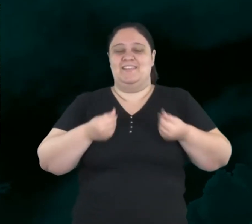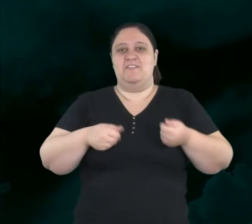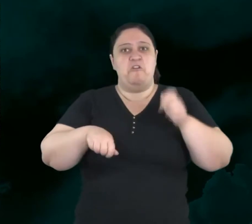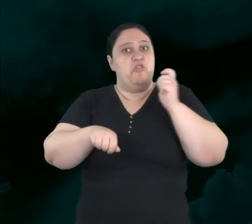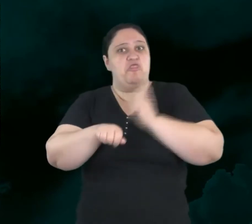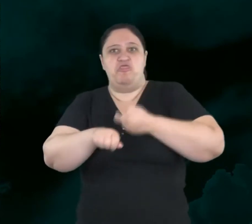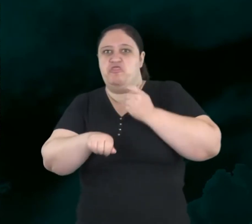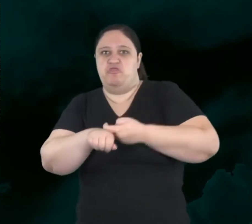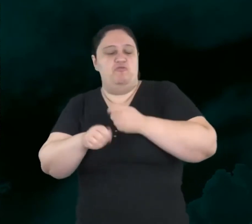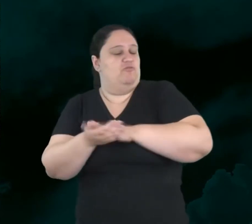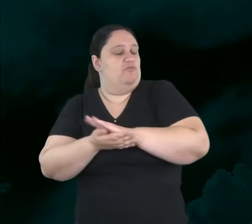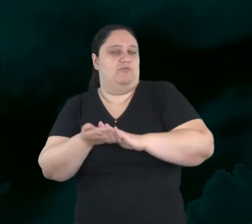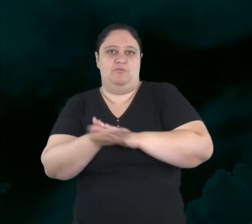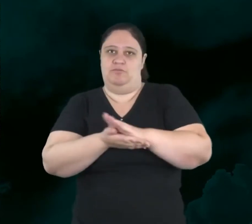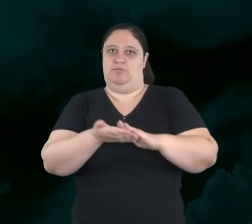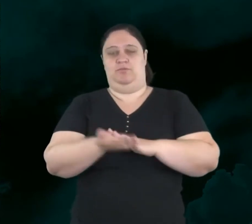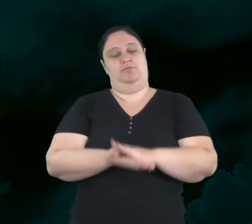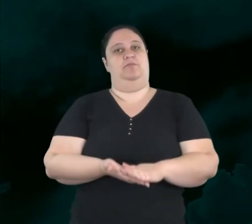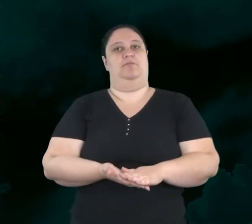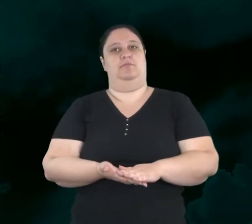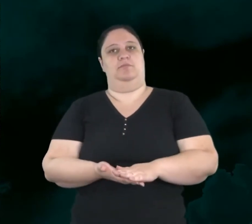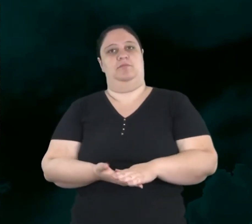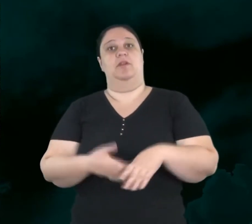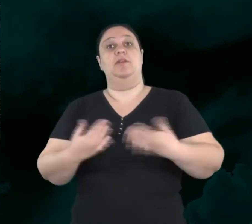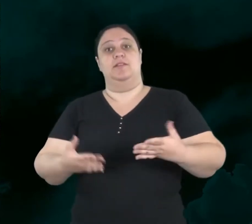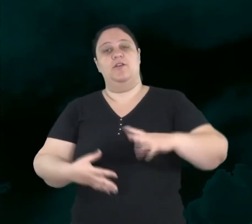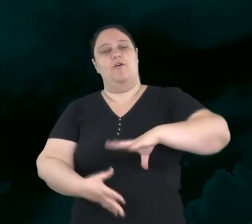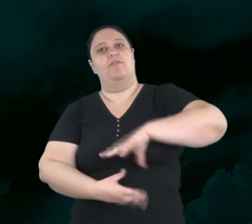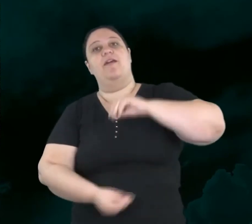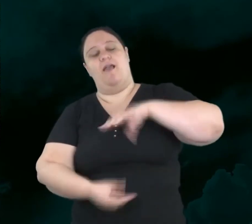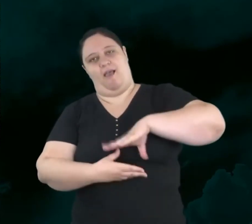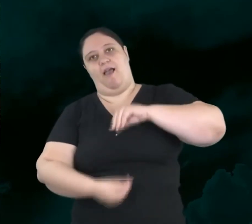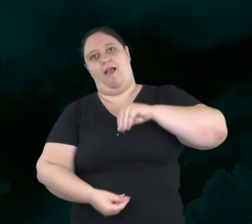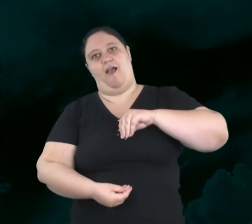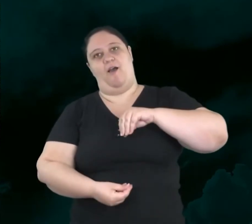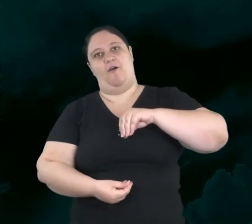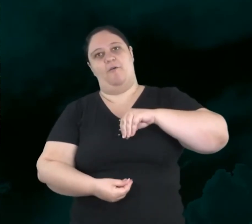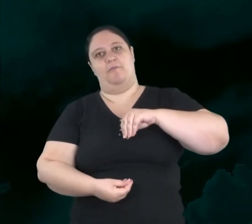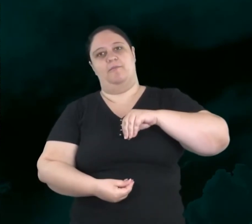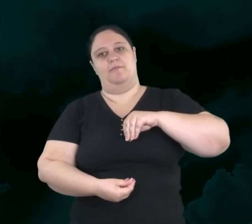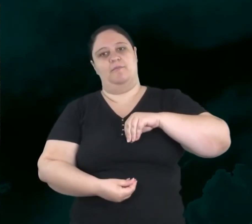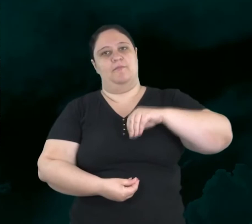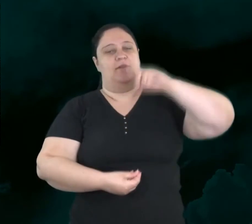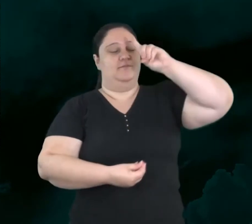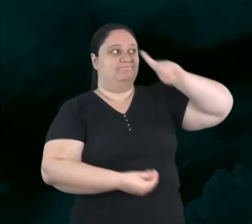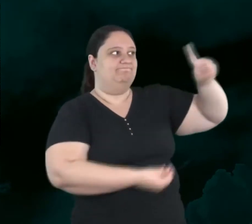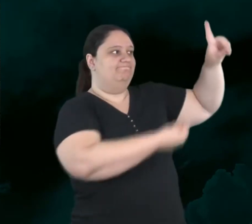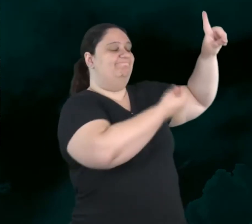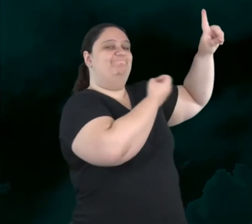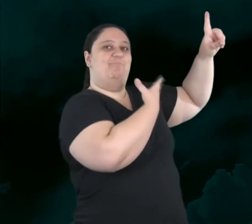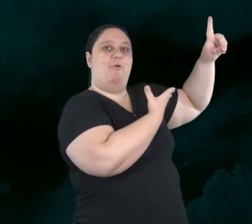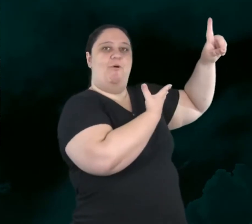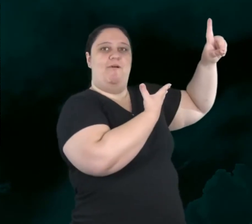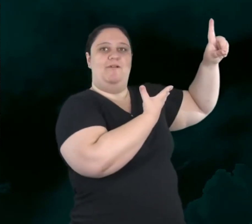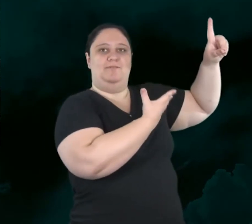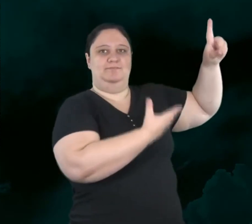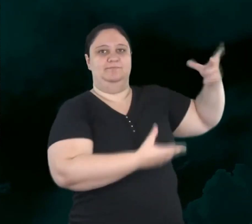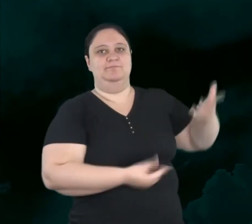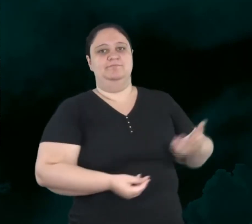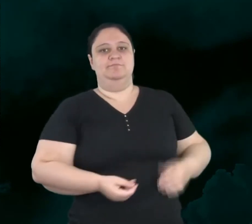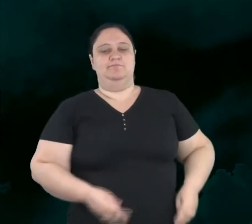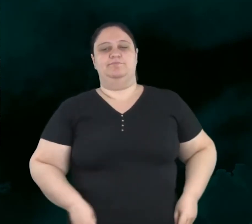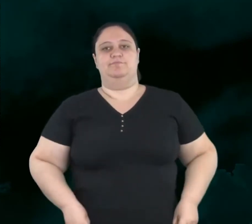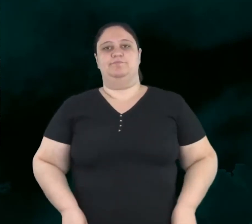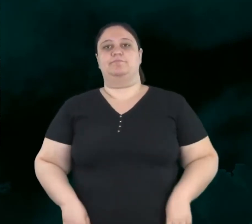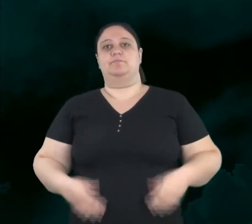consegue entregar para a sua alma do jeito que Deus quer, né, entregar para a sua alma. Uma vez, né, consciência limpa,